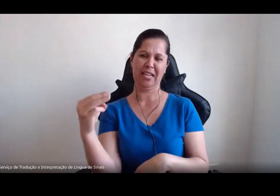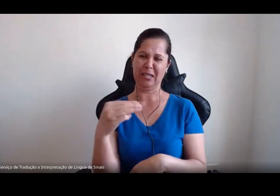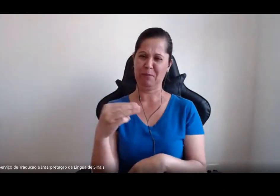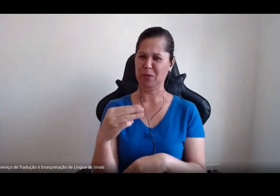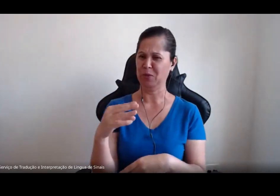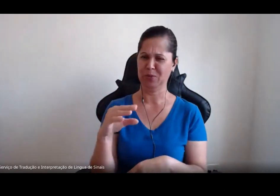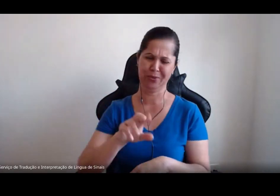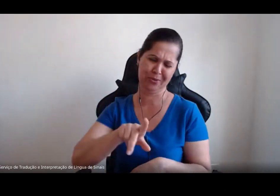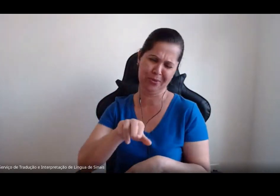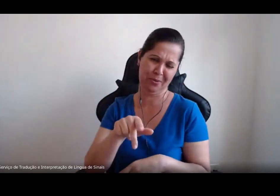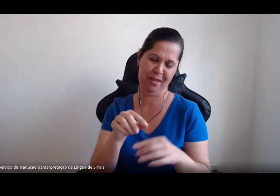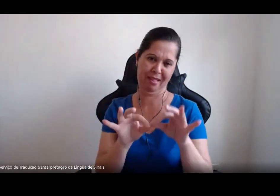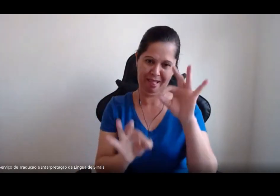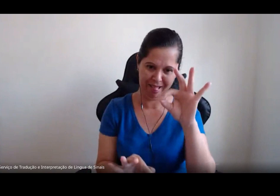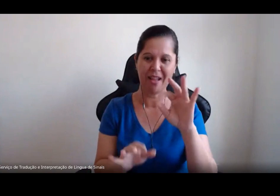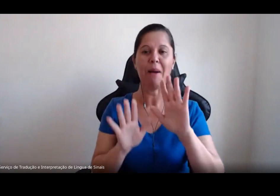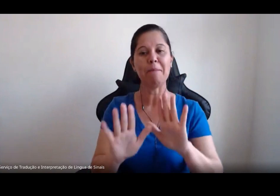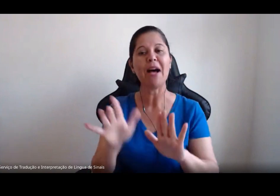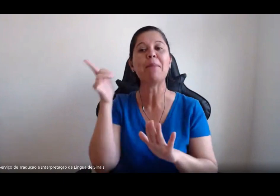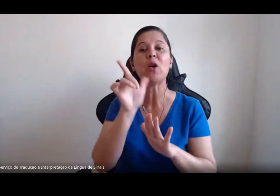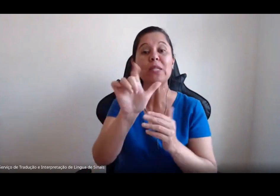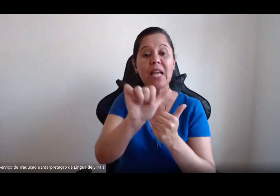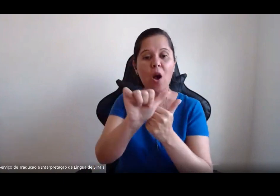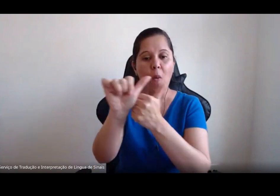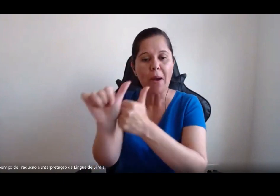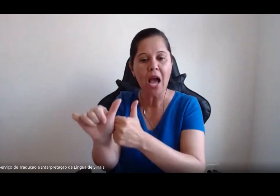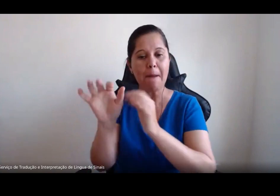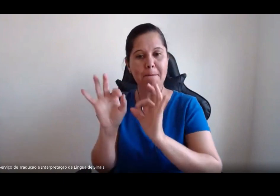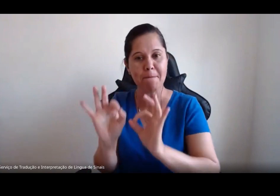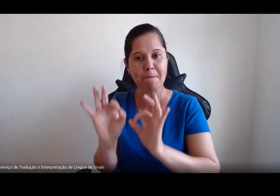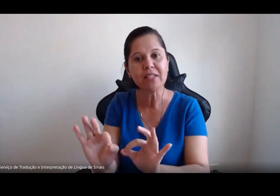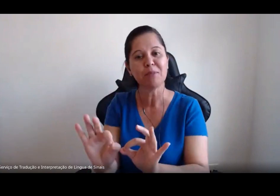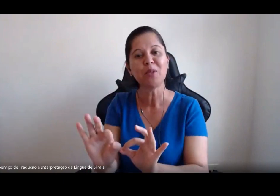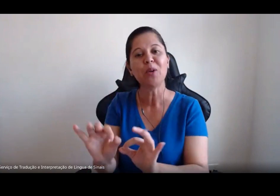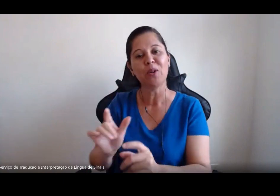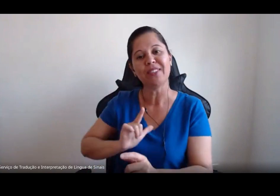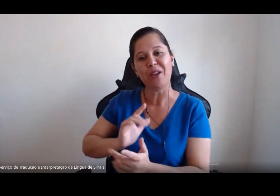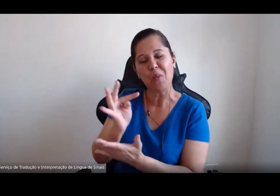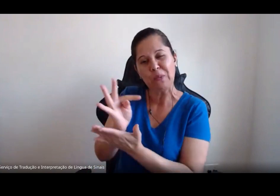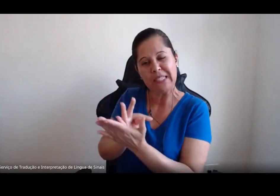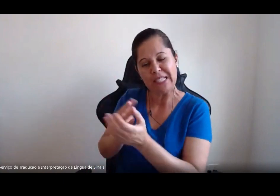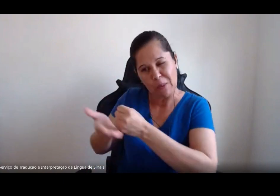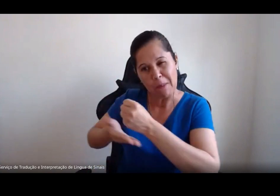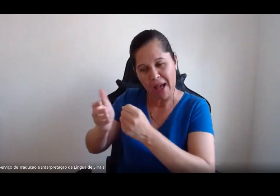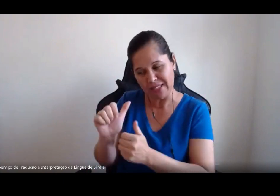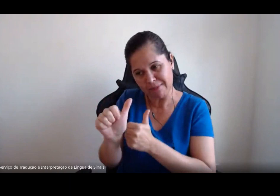né? Vocês vão falar 40 minutos não é muito curto, mas enfim, para seguir o tempo estipulado, eu acho bom sempre fazer um textinho,